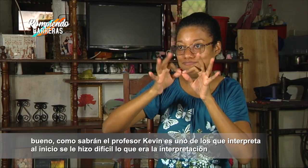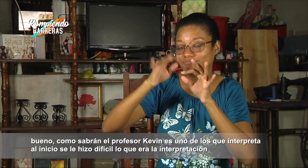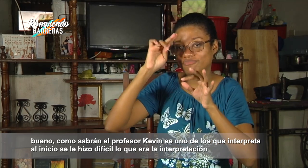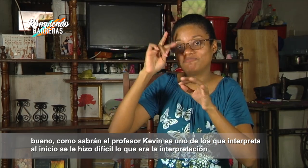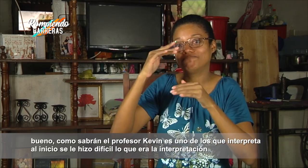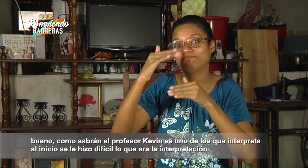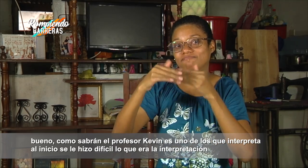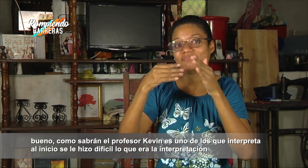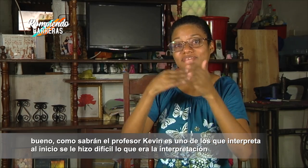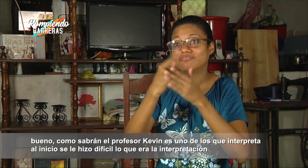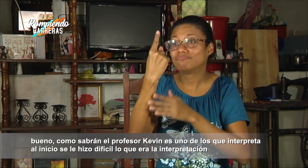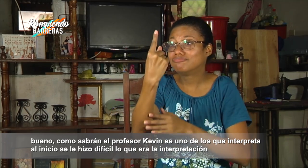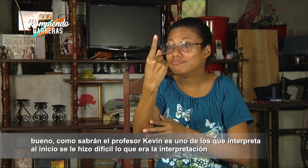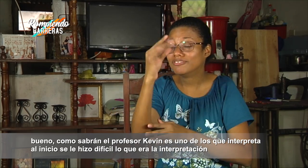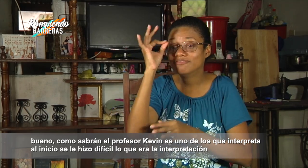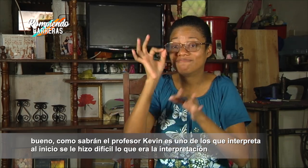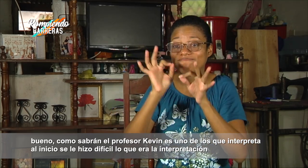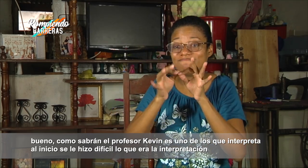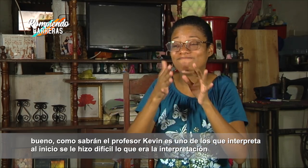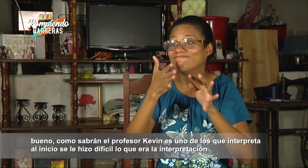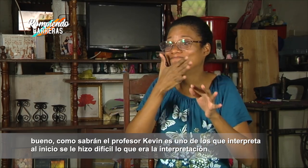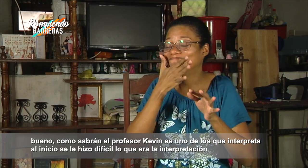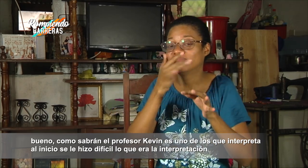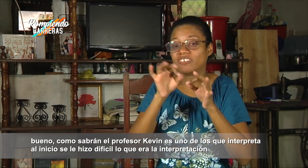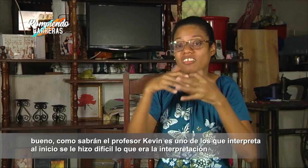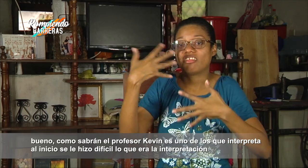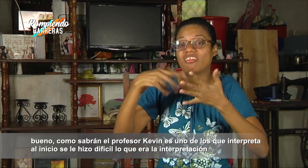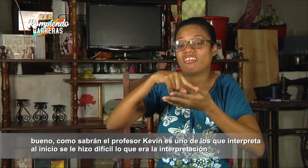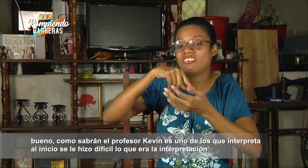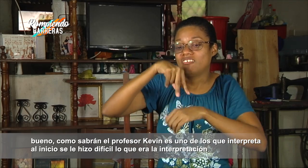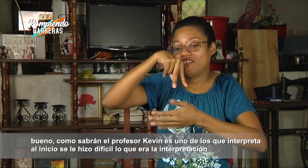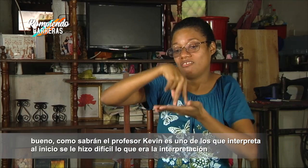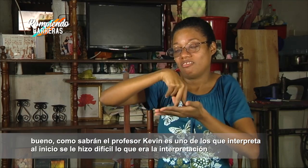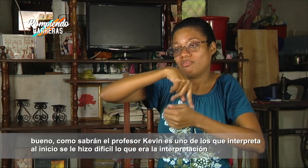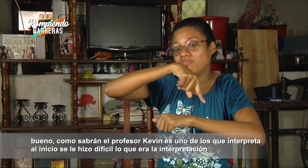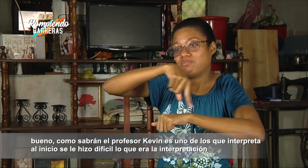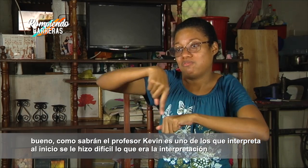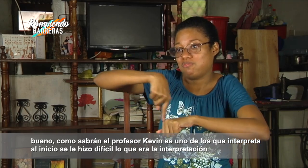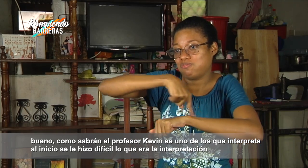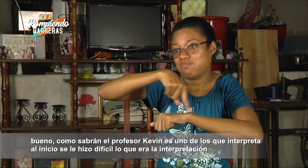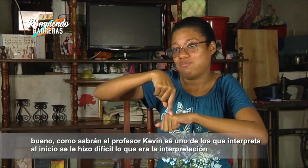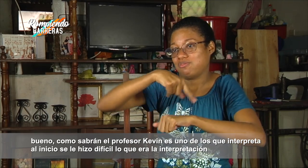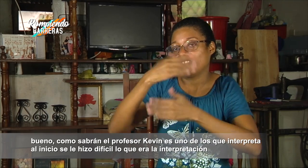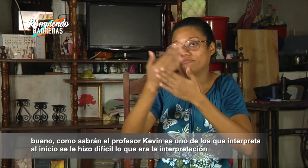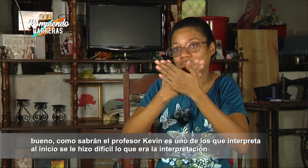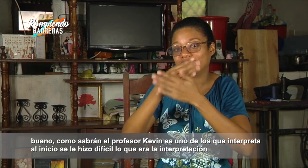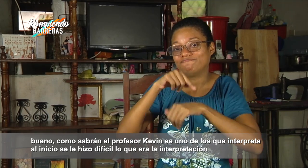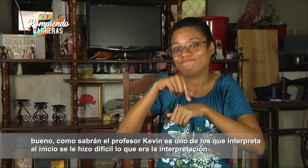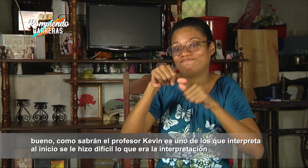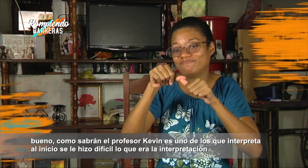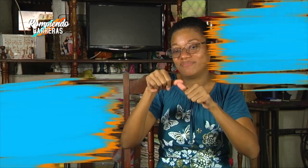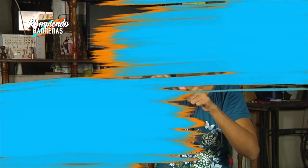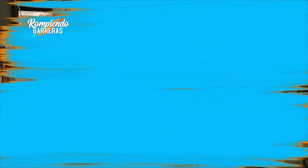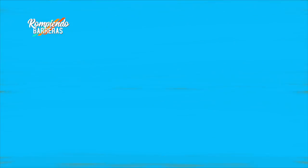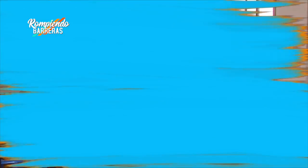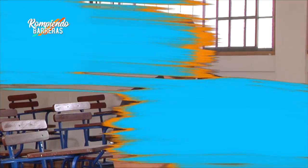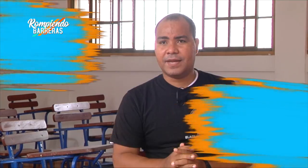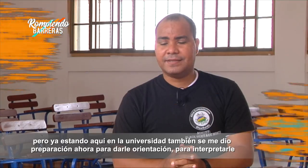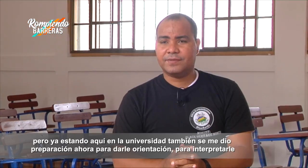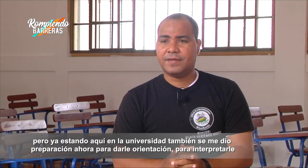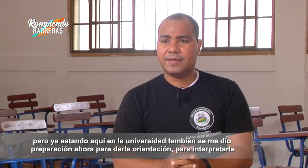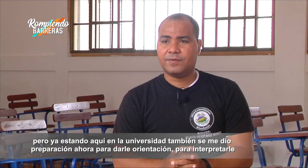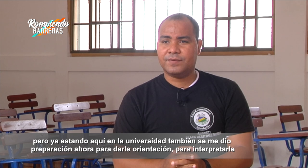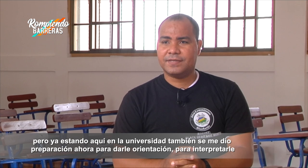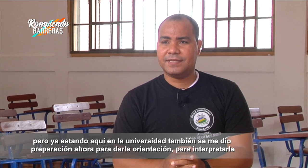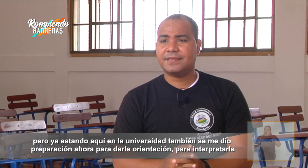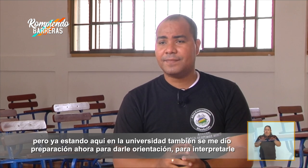el profesor Kevin es uno de los que nos interpreta, ¿verdad? Al inicio se le hizo difícil lo que era la interpretación. Pero ya